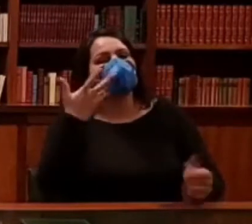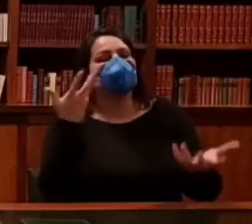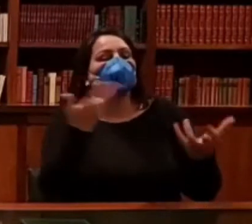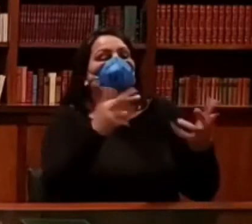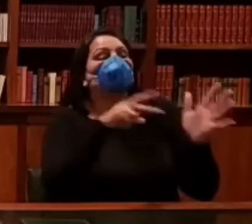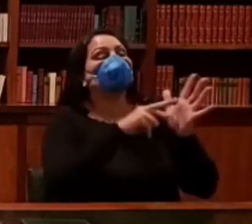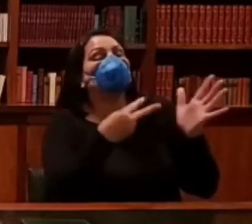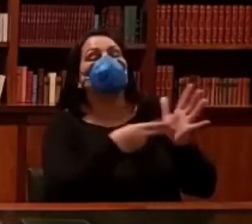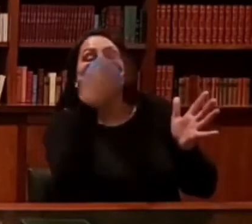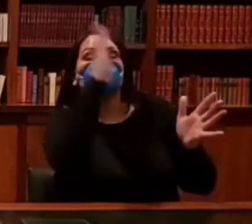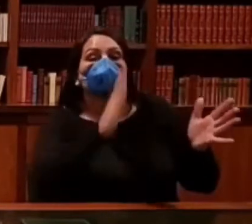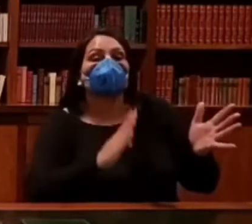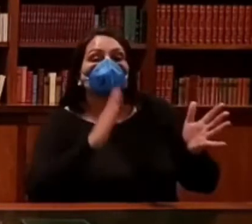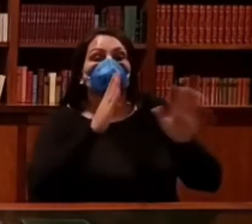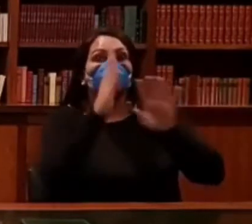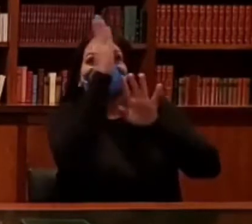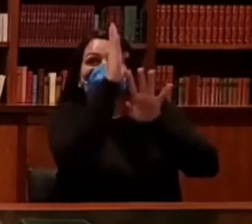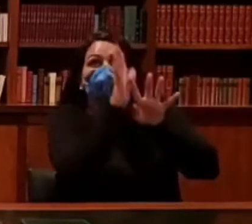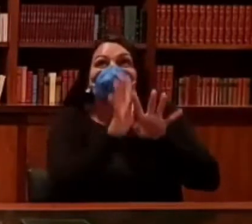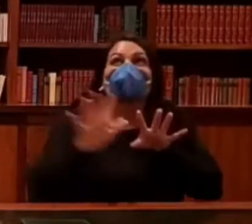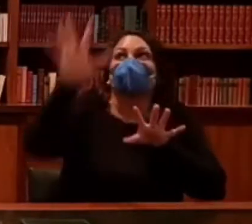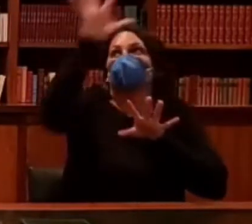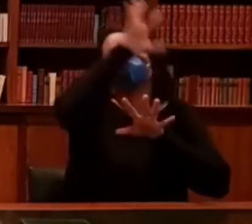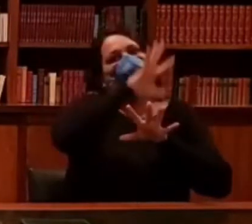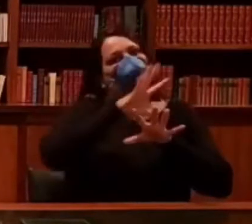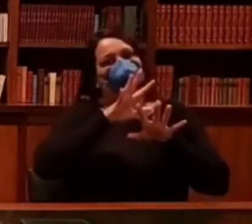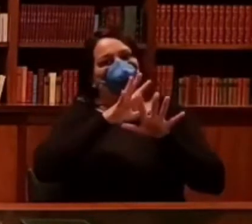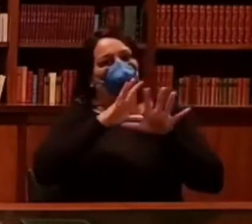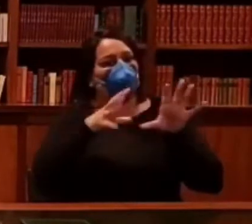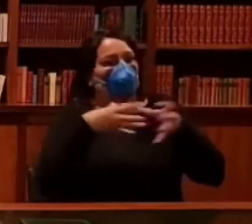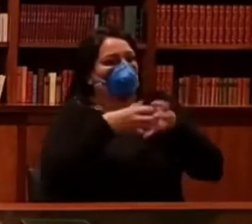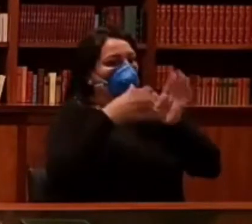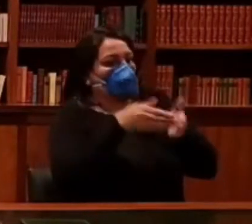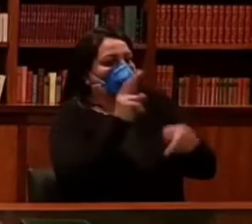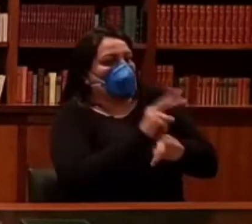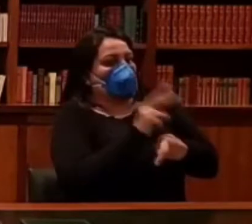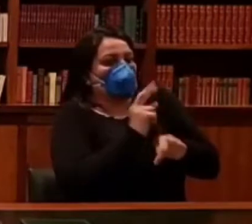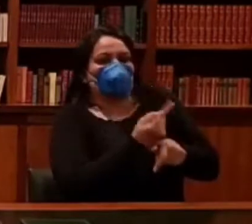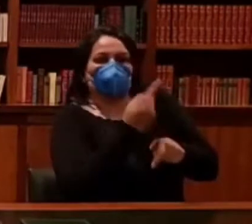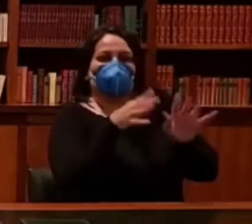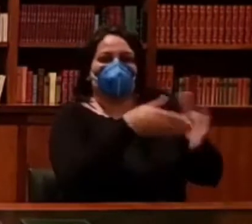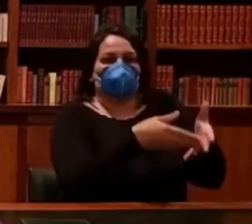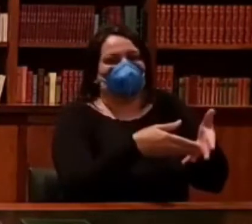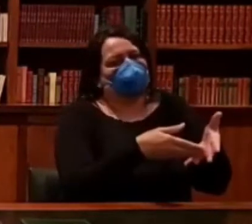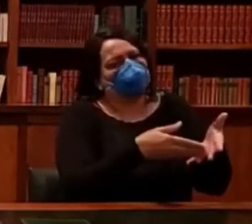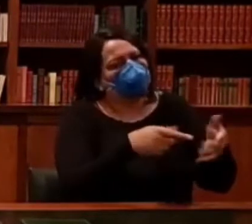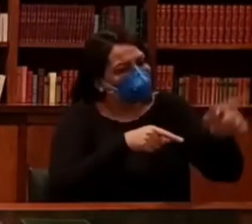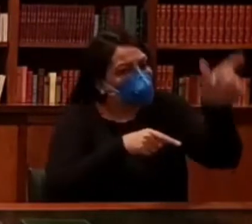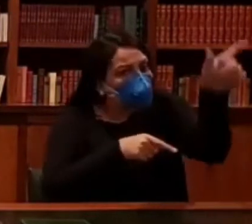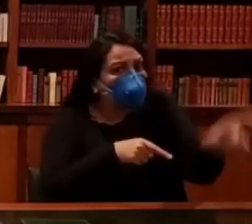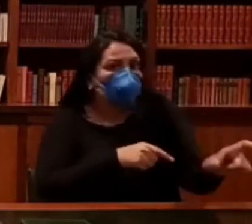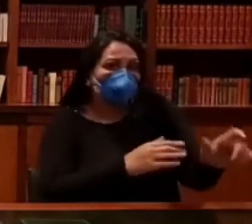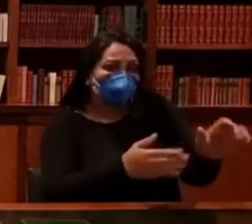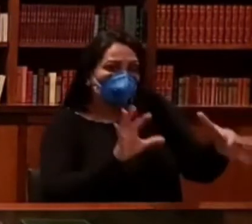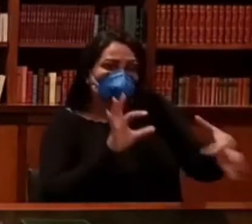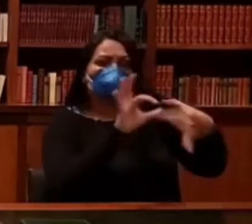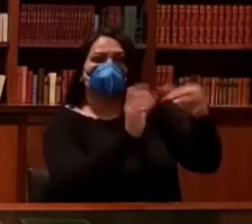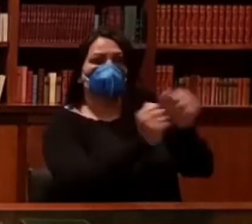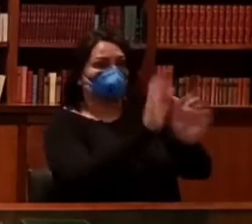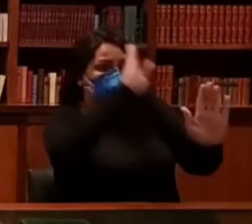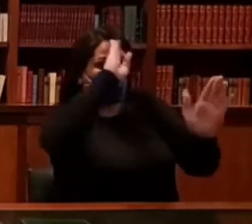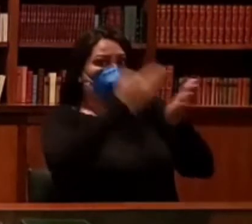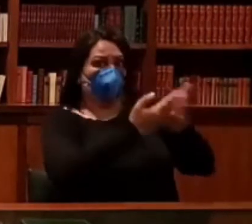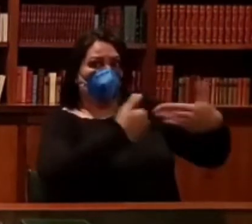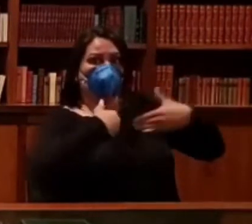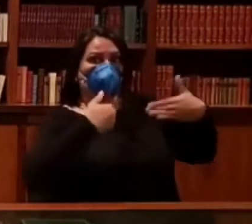Brasil como um todo. Tá? E, obviamente, como eu tenho falado, né, que esteja afinado comigo. Que, primeiro, que confie em mim